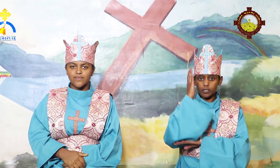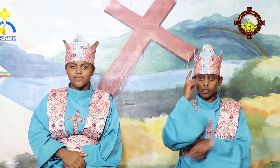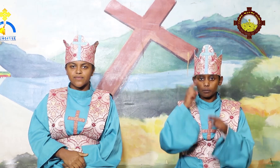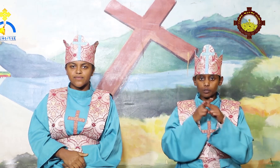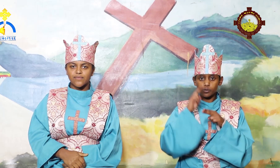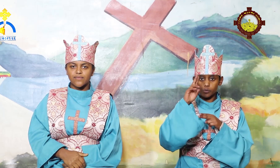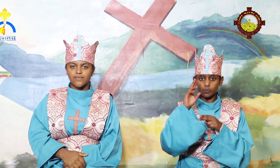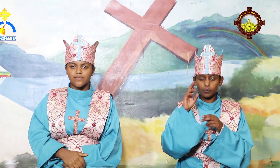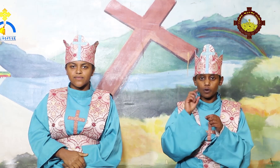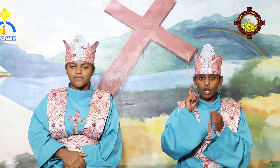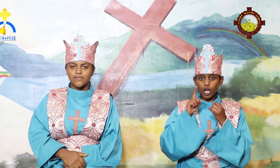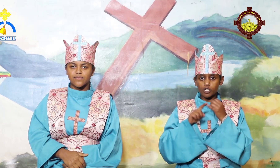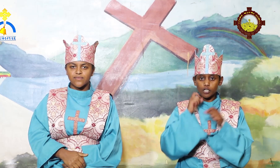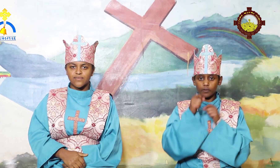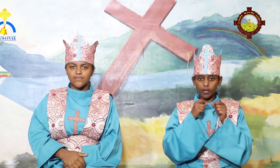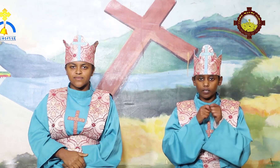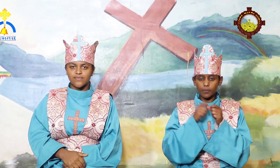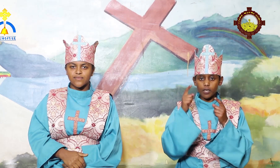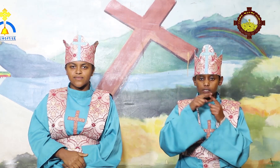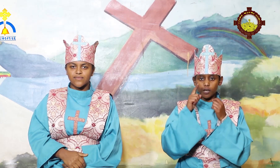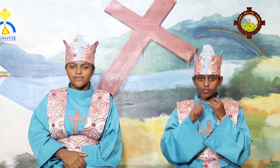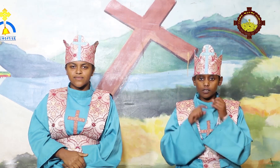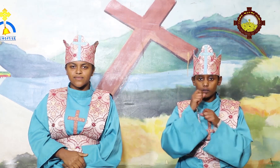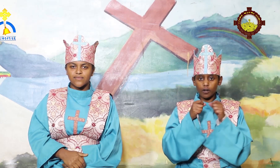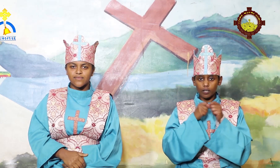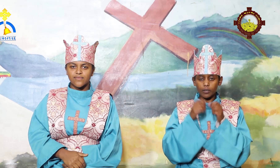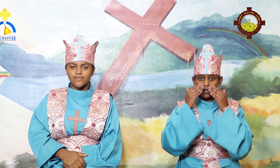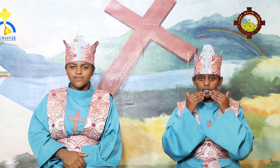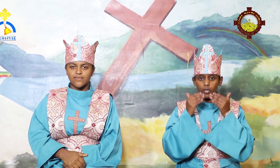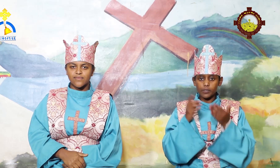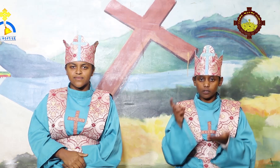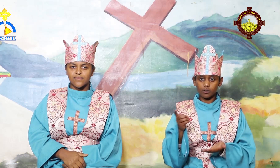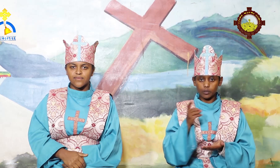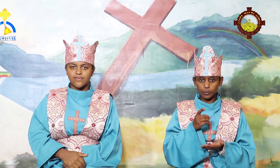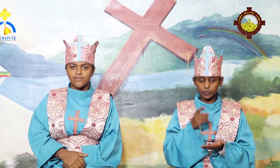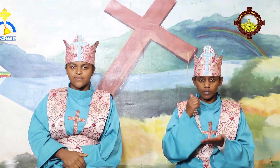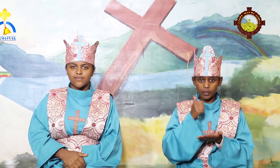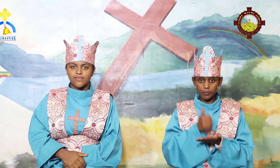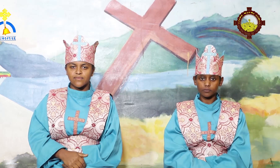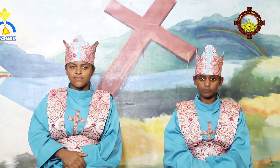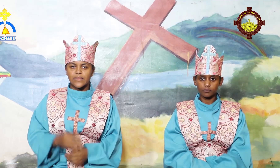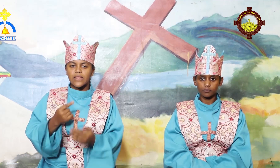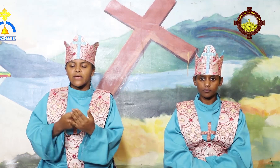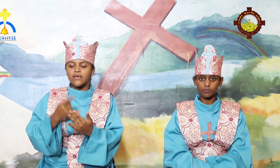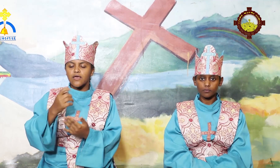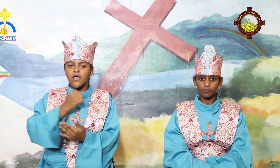ስሙ ከአጽናፍ ዓለም እስከ አጽናፍ ዓለም የተመሰገነ ይሁን። አሜን። ይህ